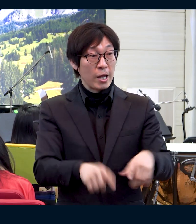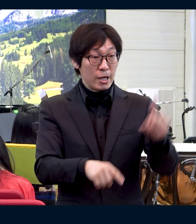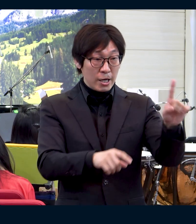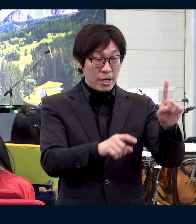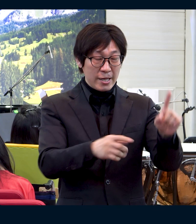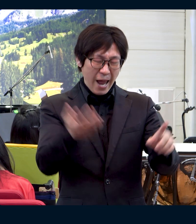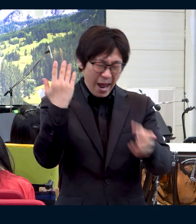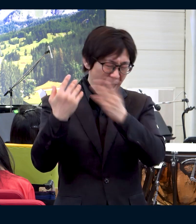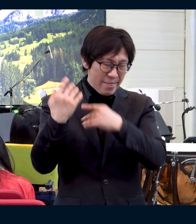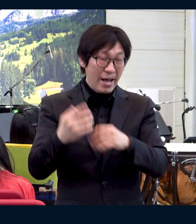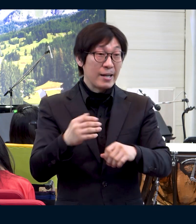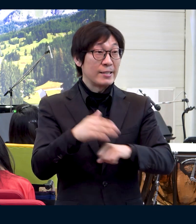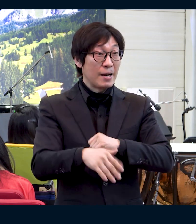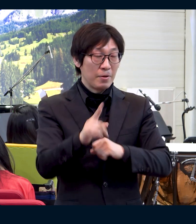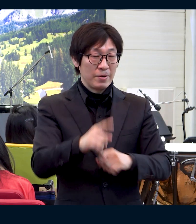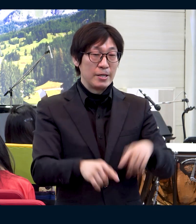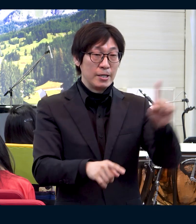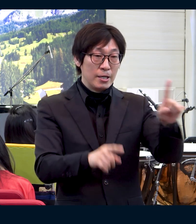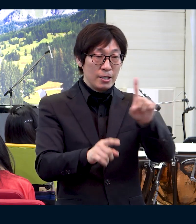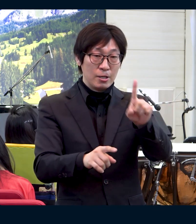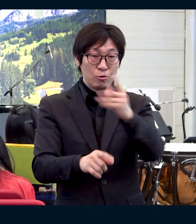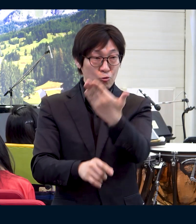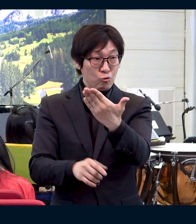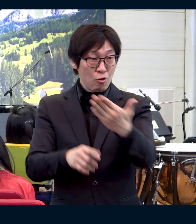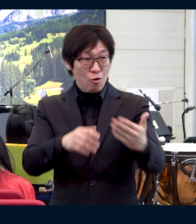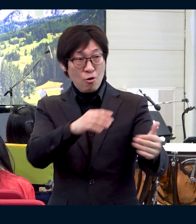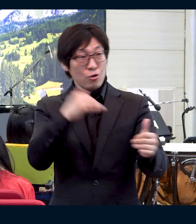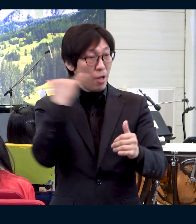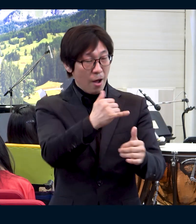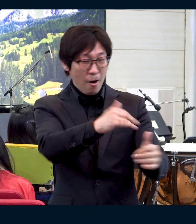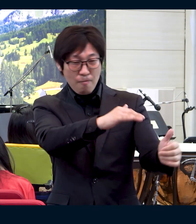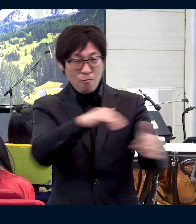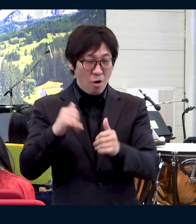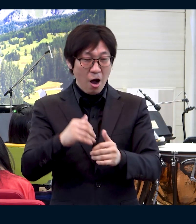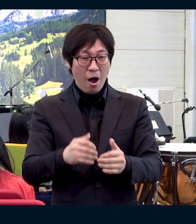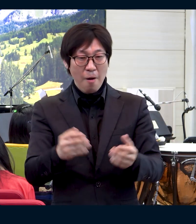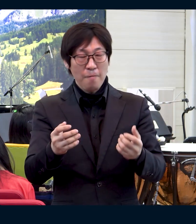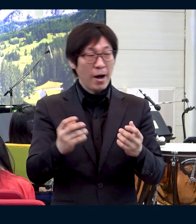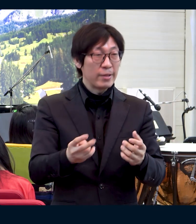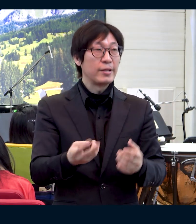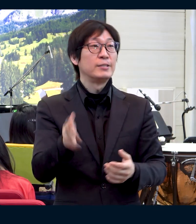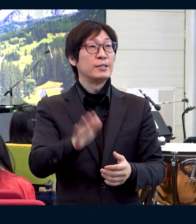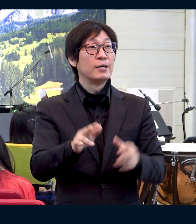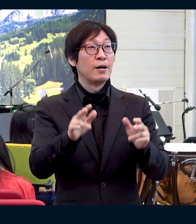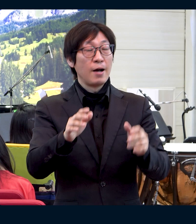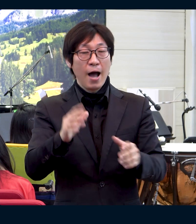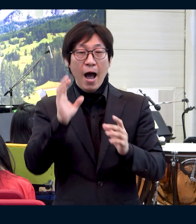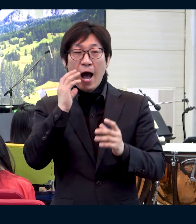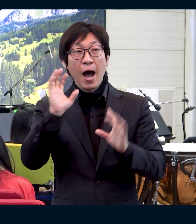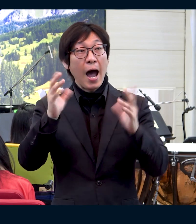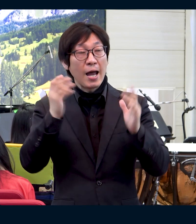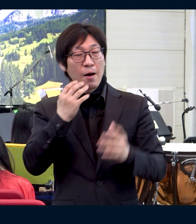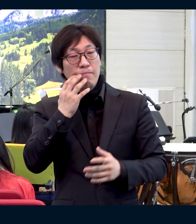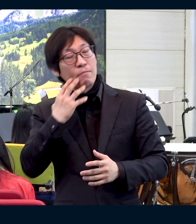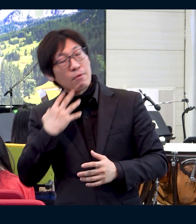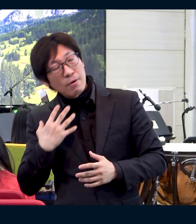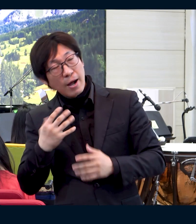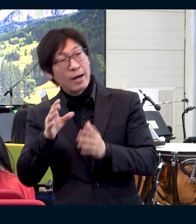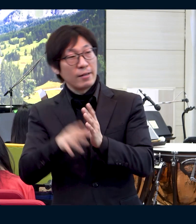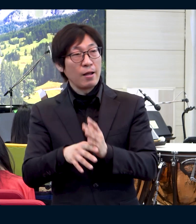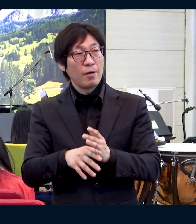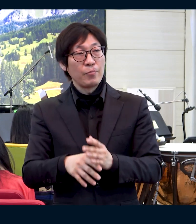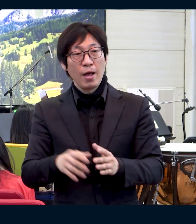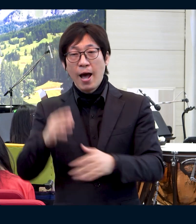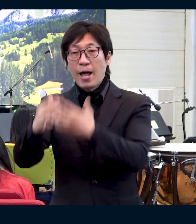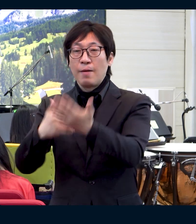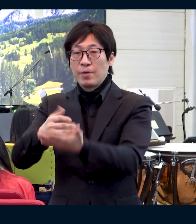그 아들의 경기하는 모습을 보고 붙들고 하나님 도와주세요, 하나님 긍휼히 여겨주세요, 이렇게 하나님을